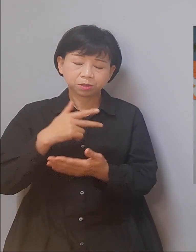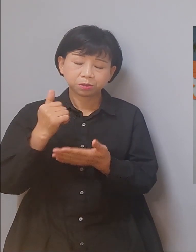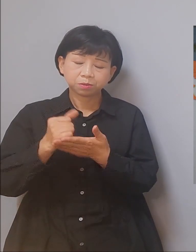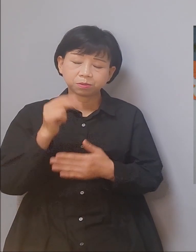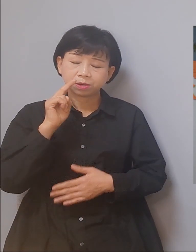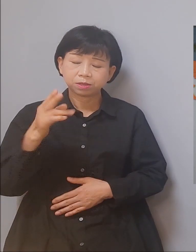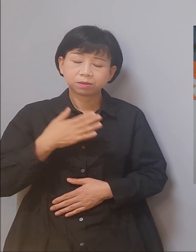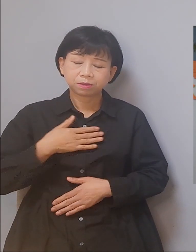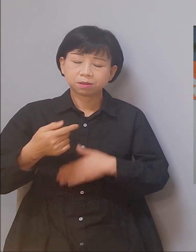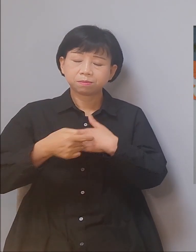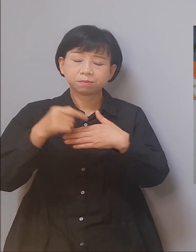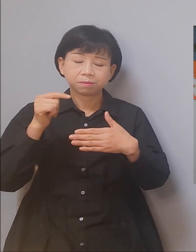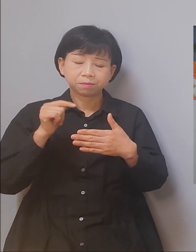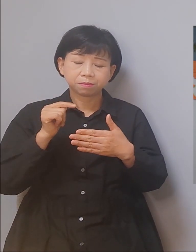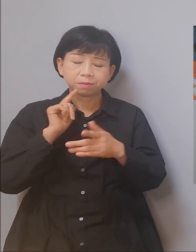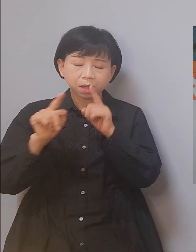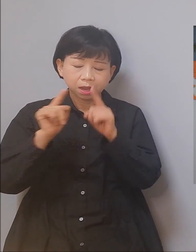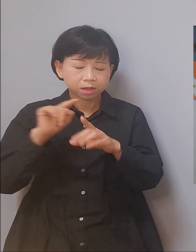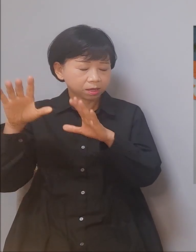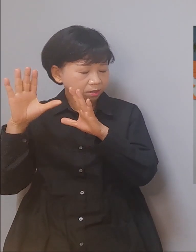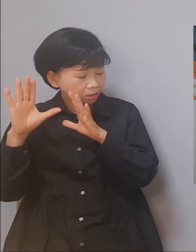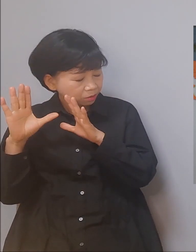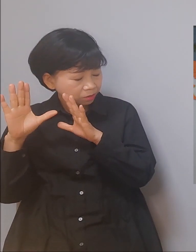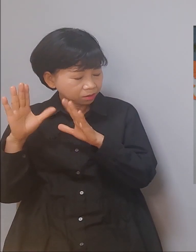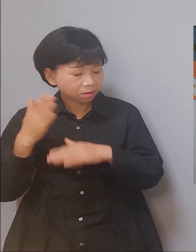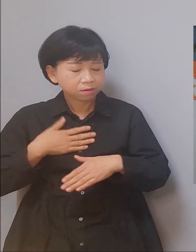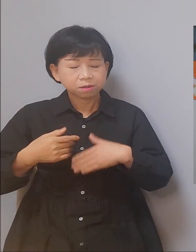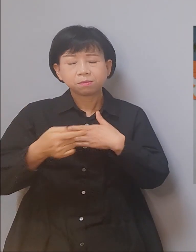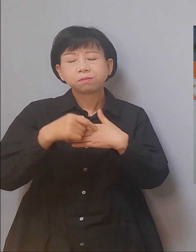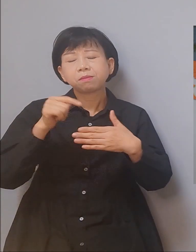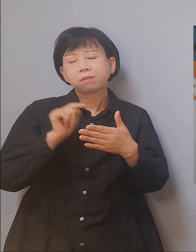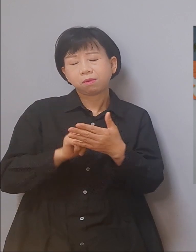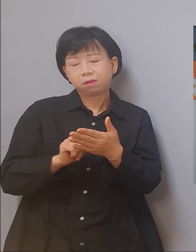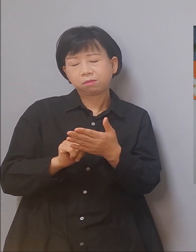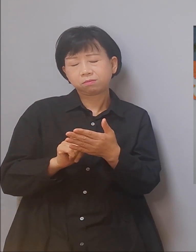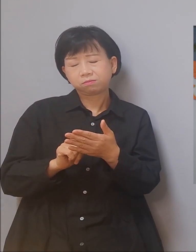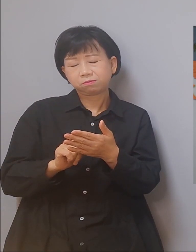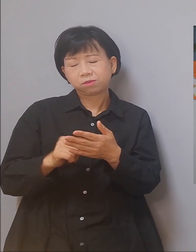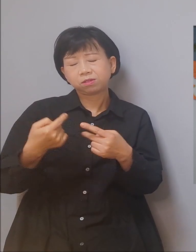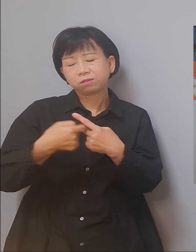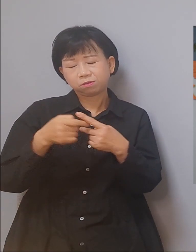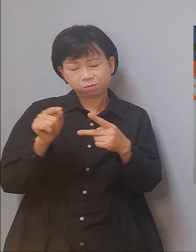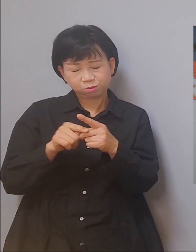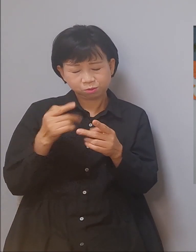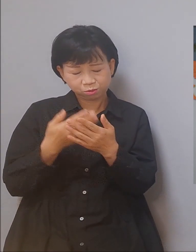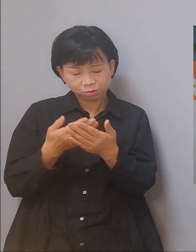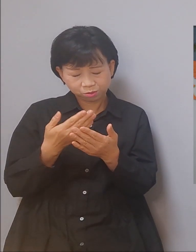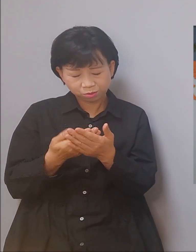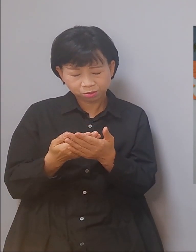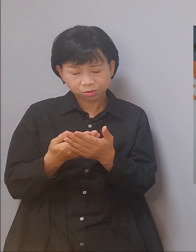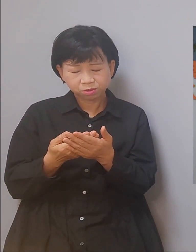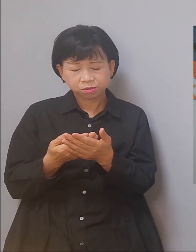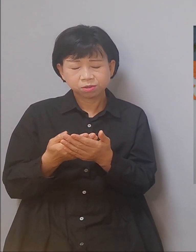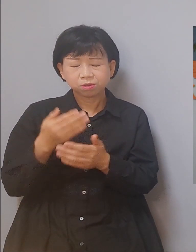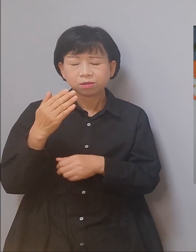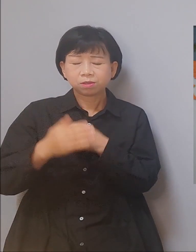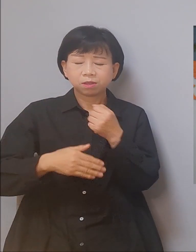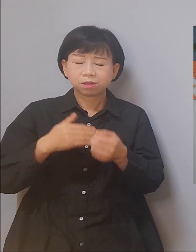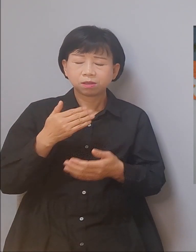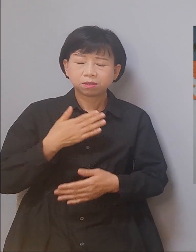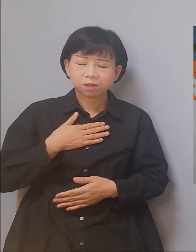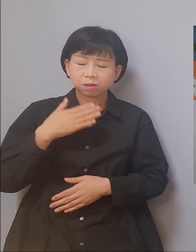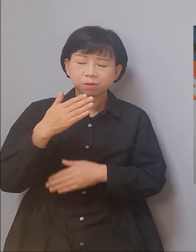여호와여, 나의 말에 귀를 기울이사 나의 심정을 헤아려 주소서. 나의 왕, 나의 하나님이여, 내가